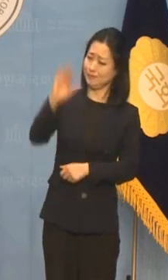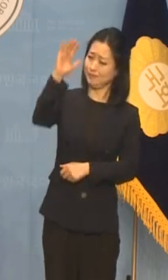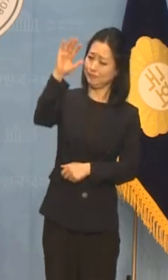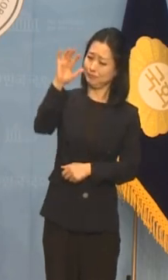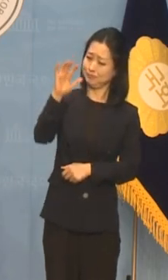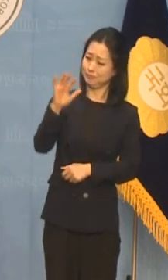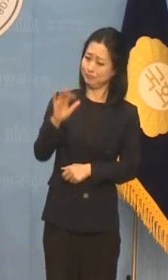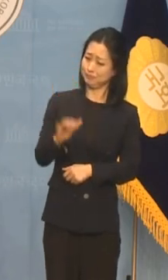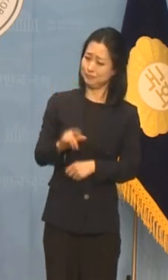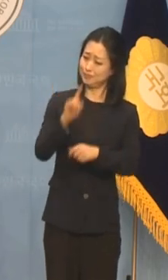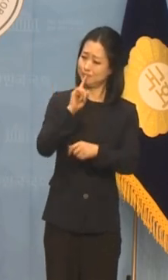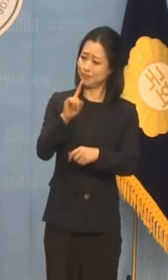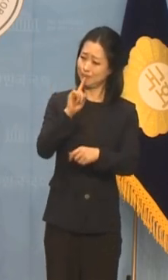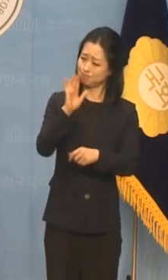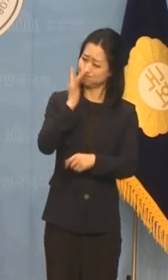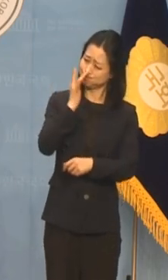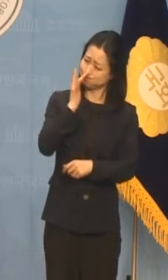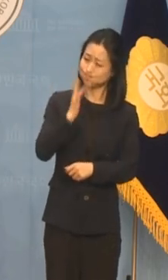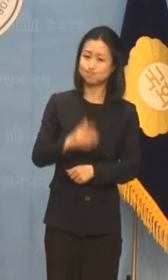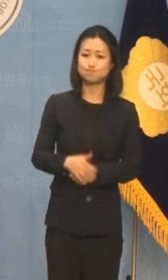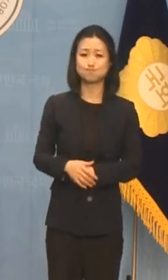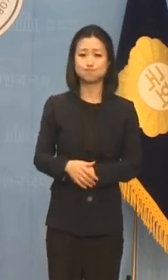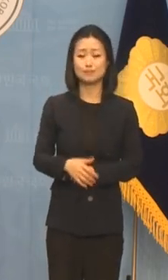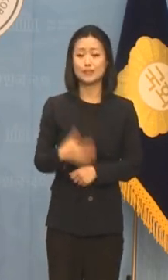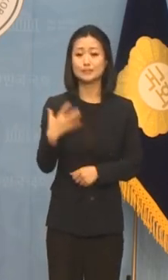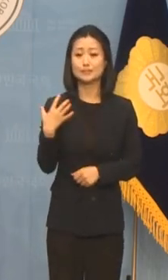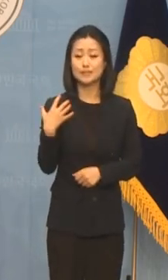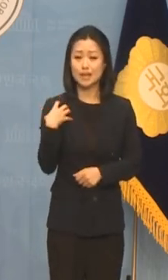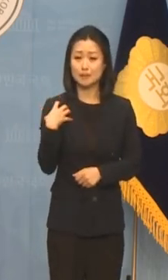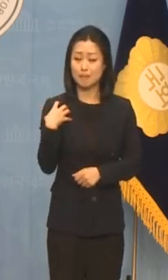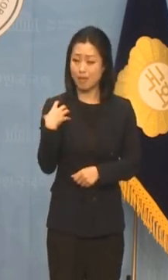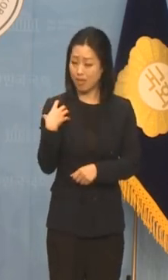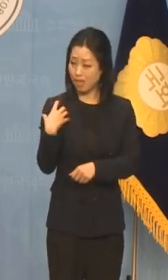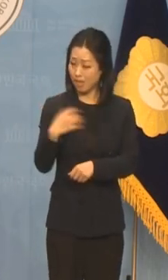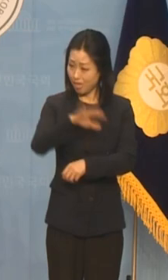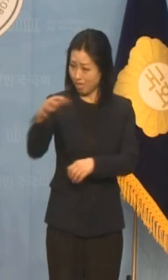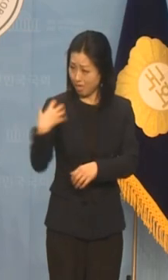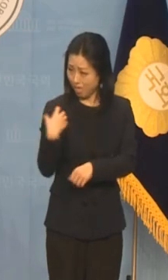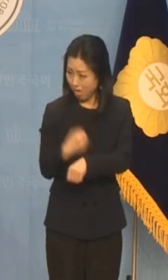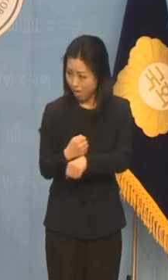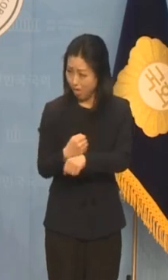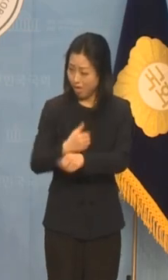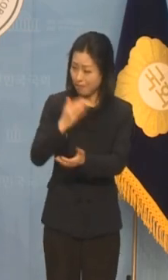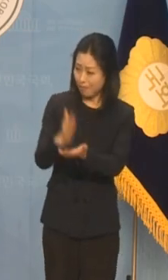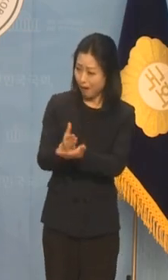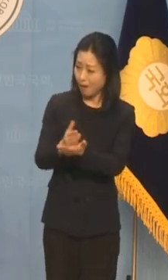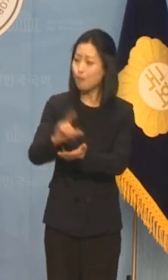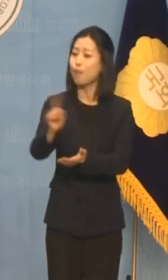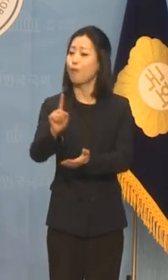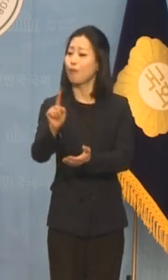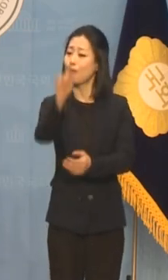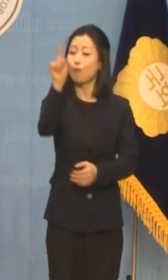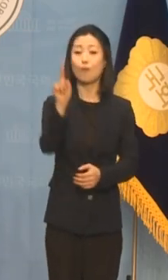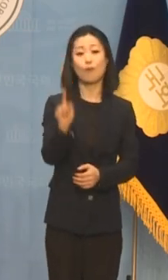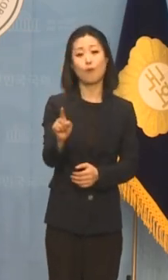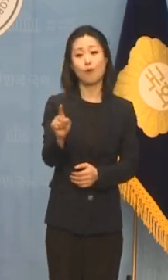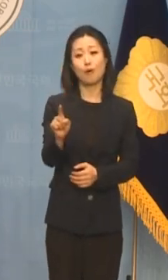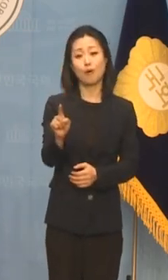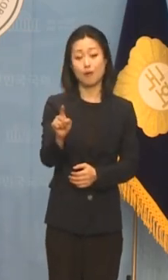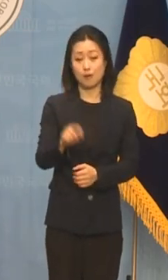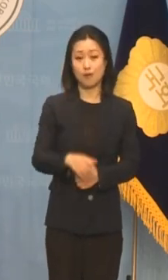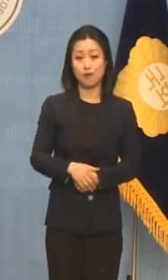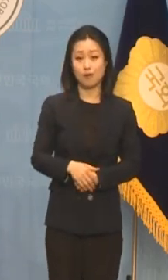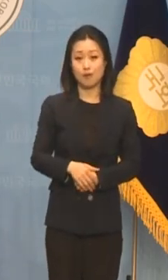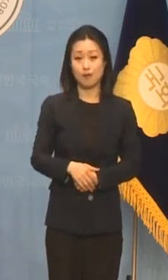아리송 짝이 없습니다 도대체 책임을 지겠다는 겁니까 없다는 겁니까 하나만